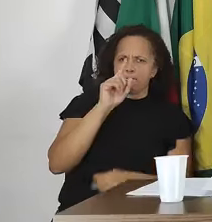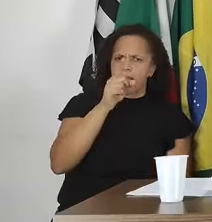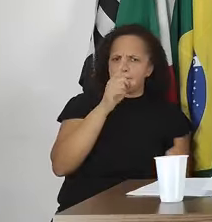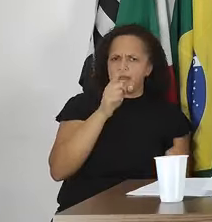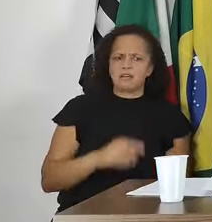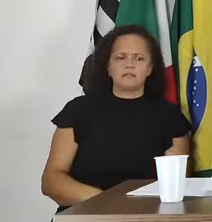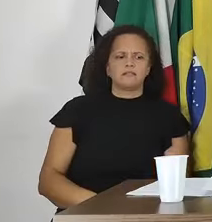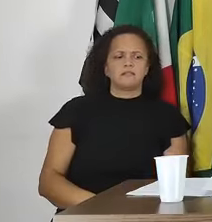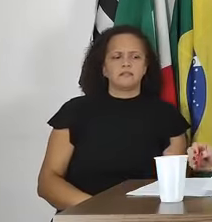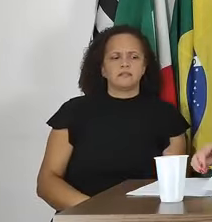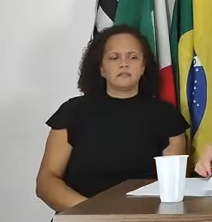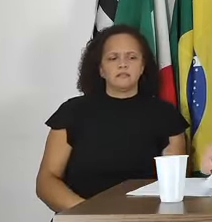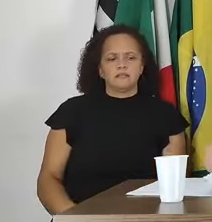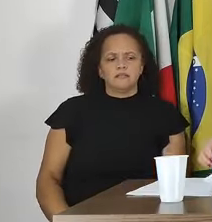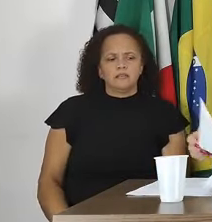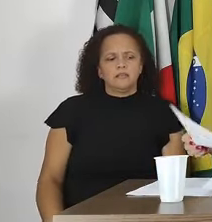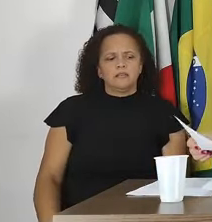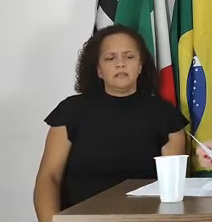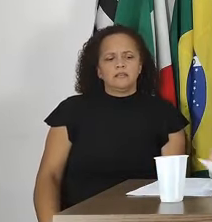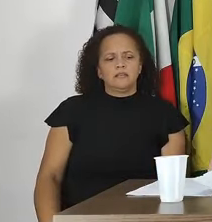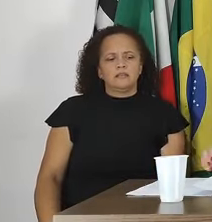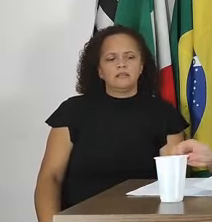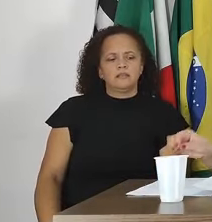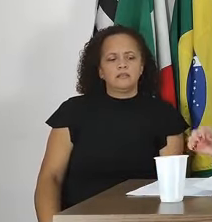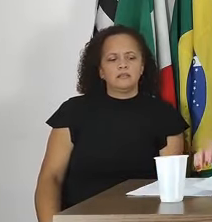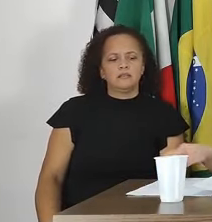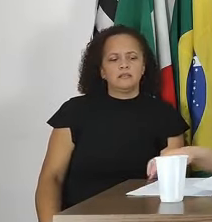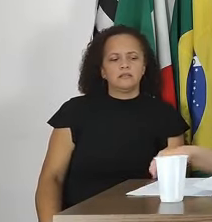nisso. Deixa eu ver se é isso.